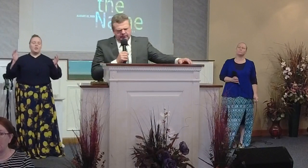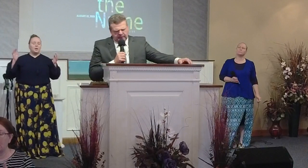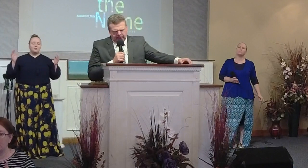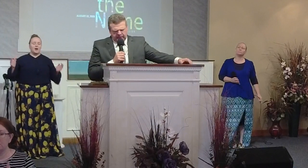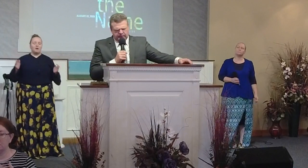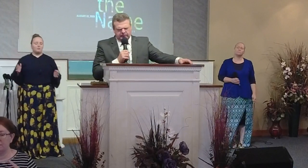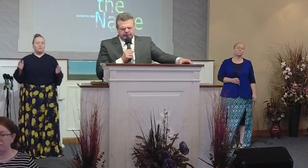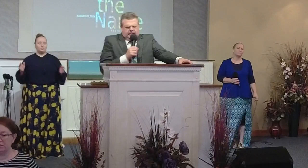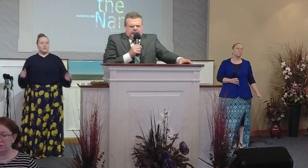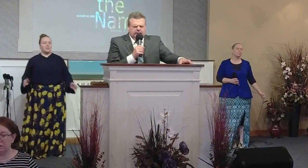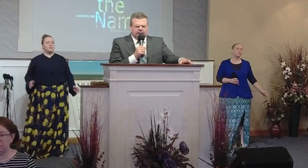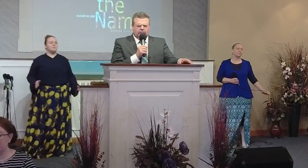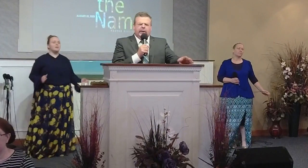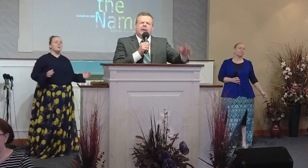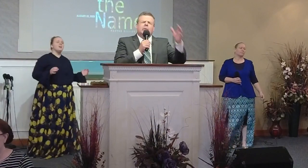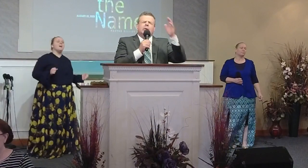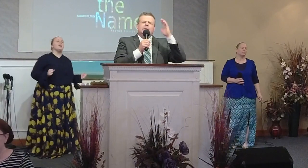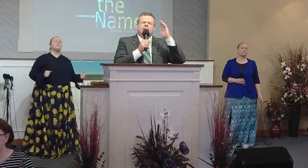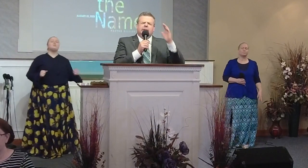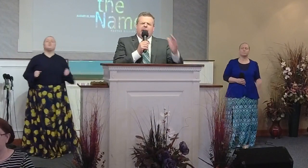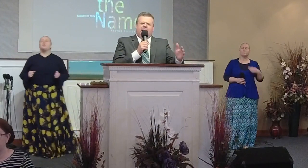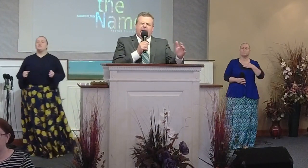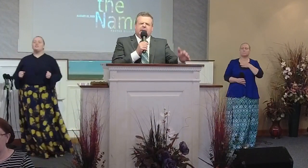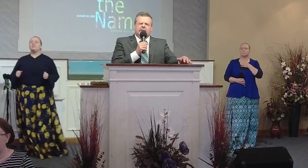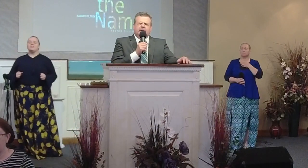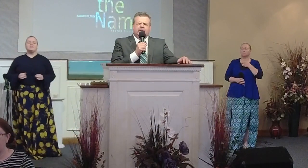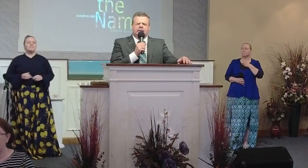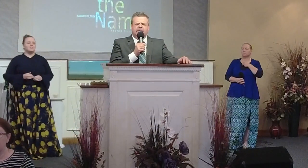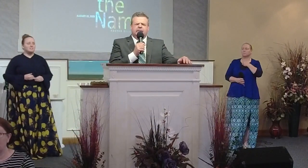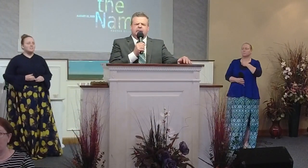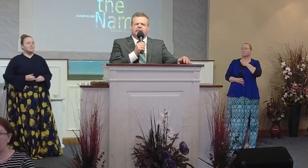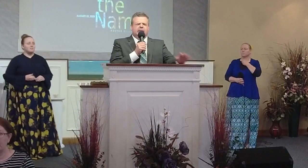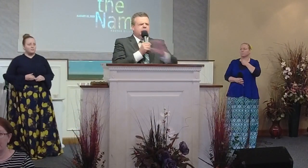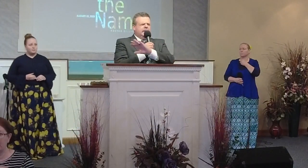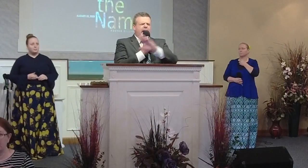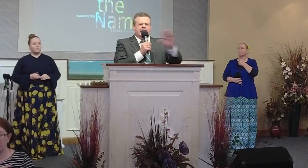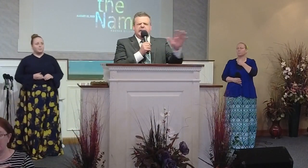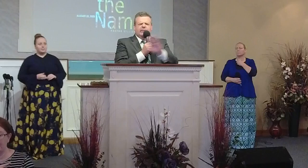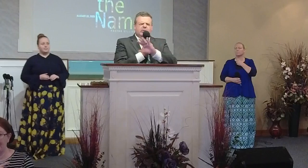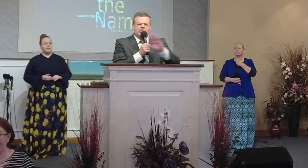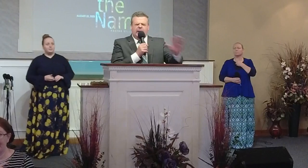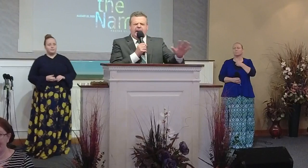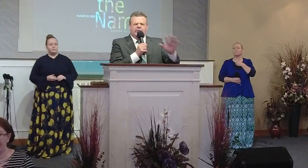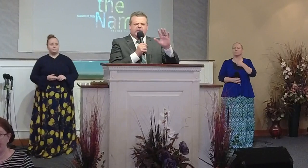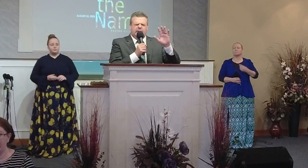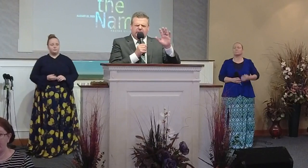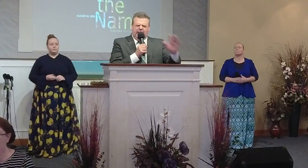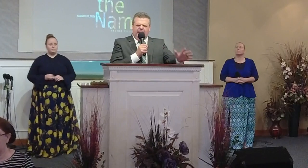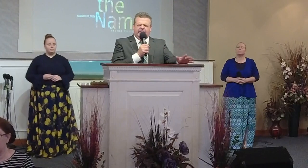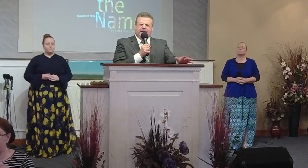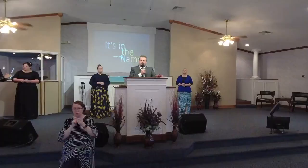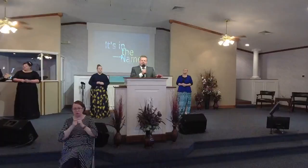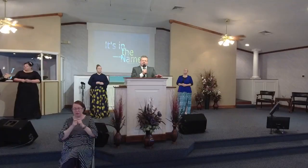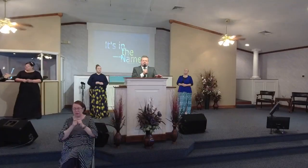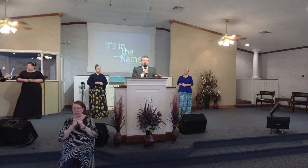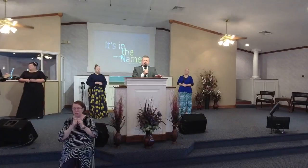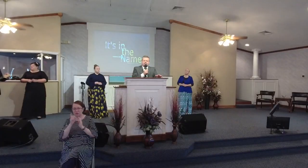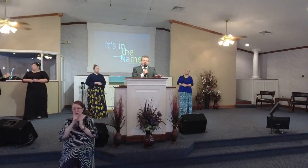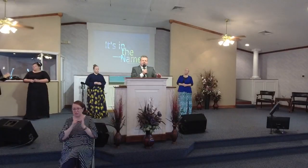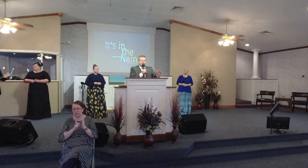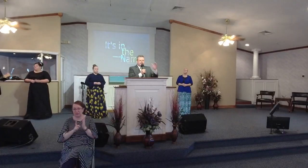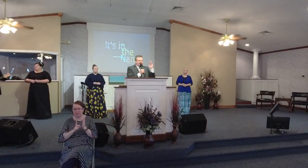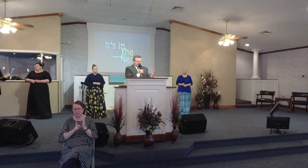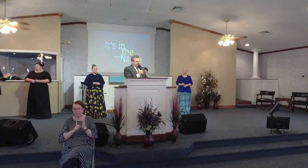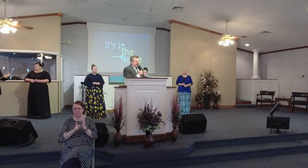Este poder se mueve físicamente y espiritualmente. Nosotros fuimos diseñados. Dios nunca